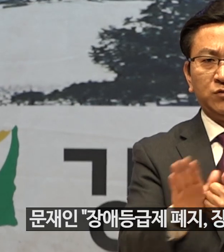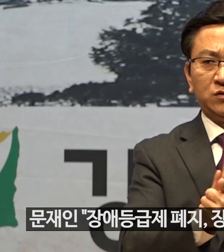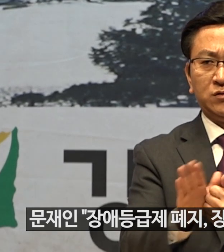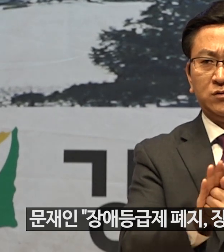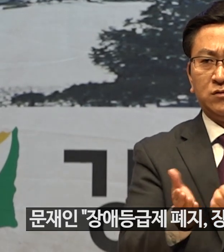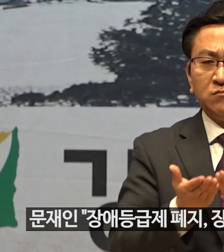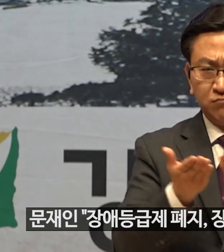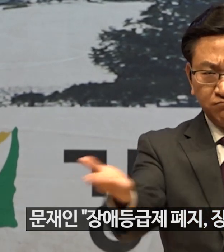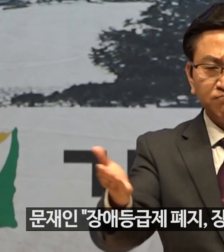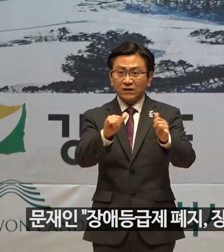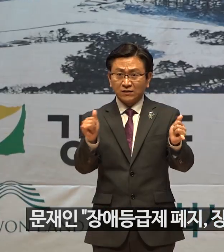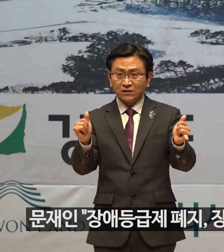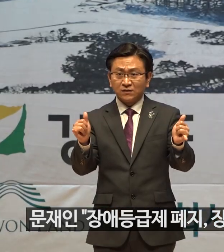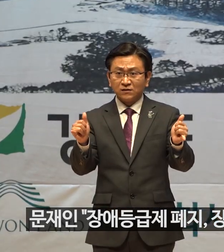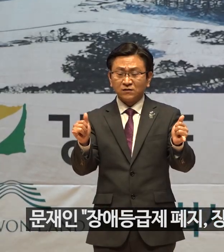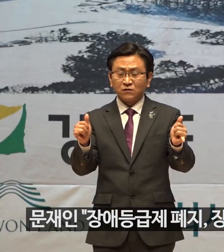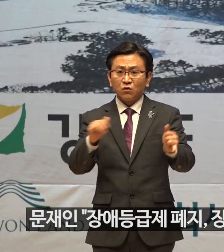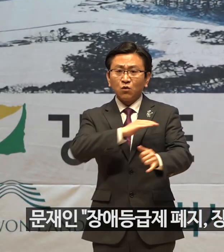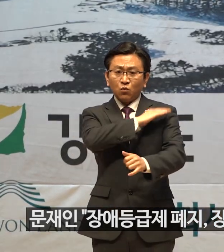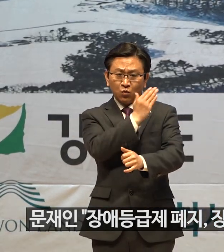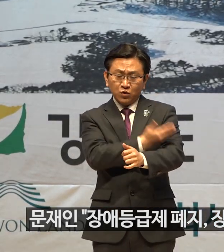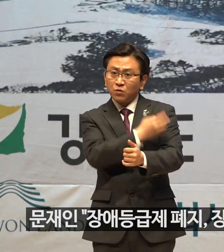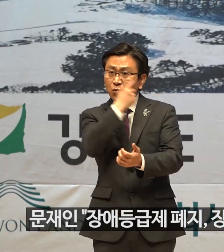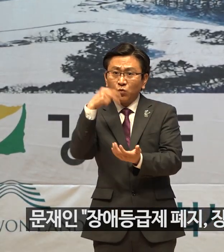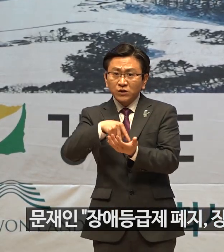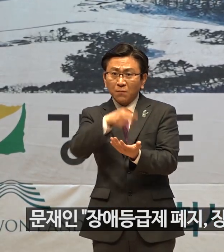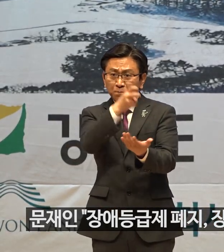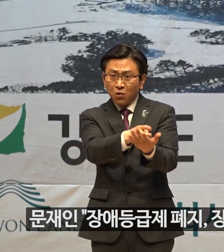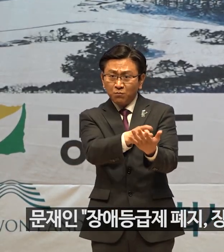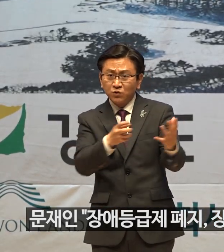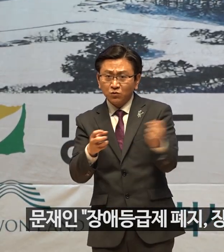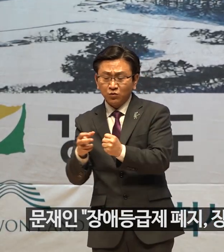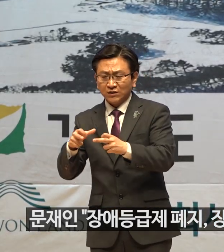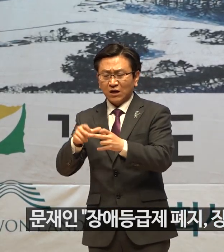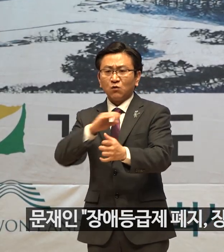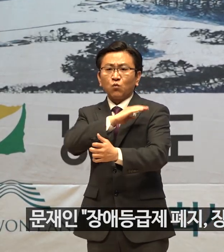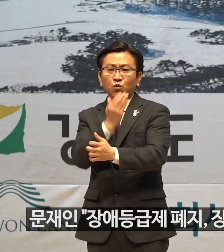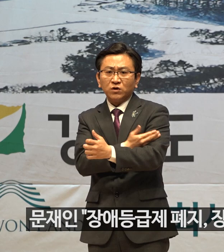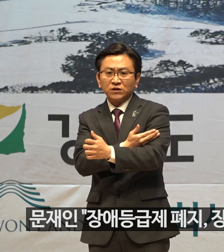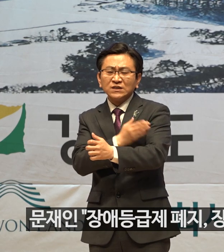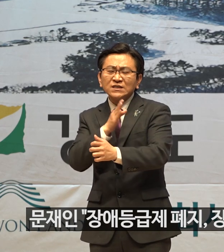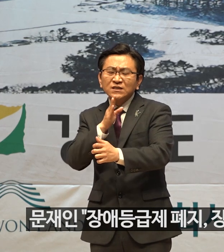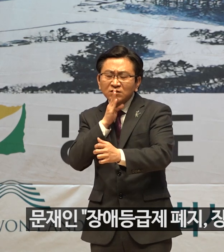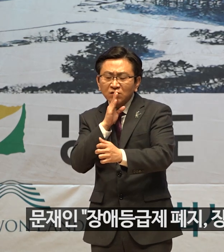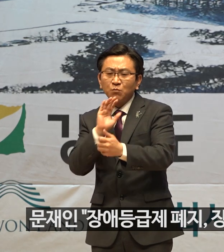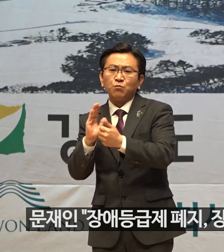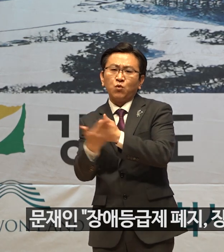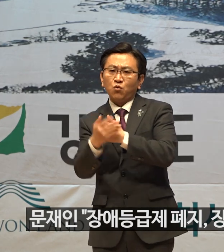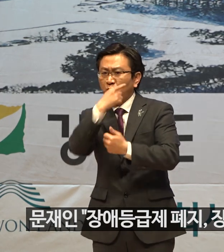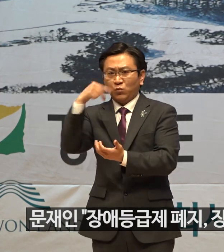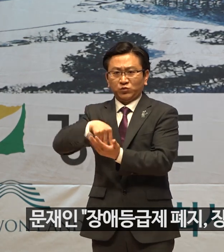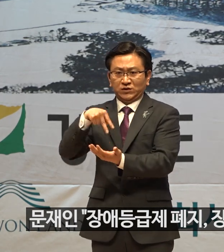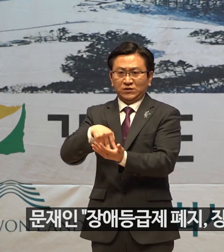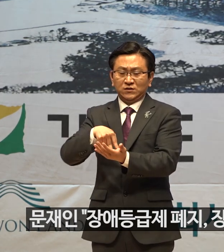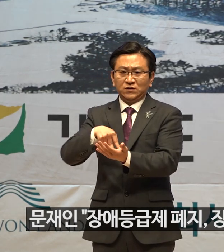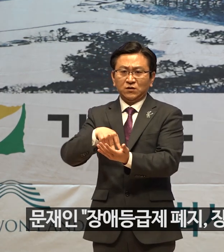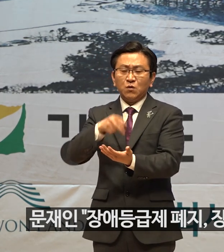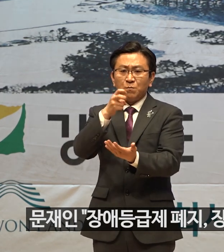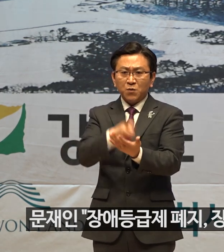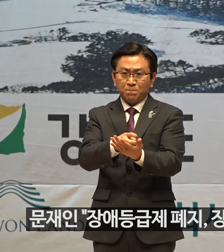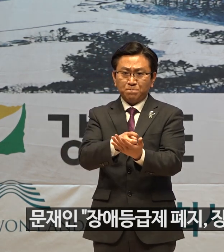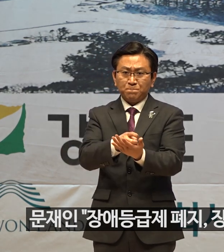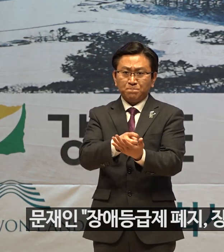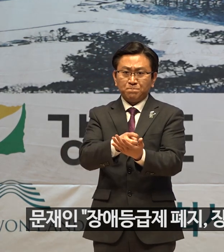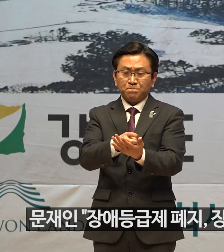서비스를 제공하겠습니다. 권리보장법으로 장애인의 권리를 실질적으로 보호보장하는 법